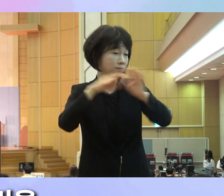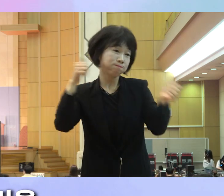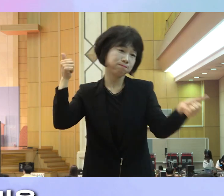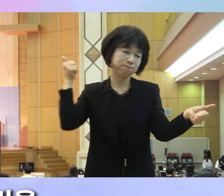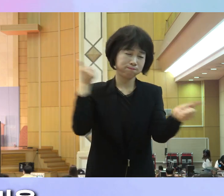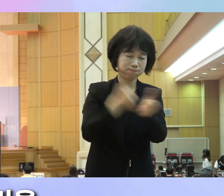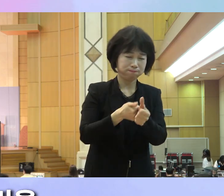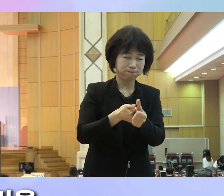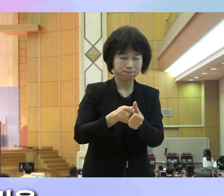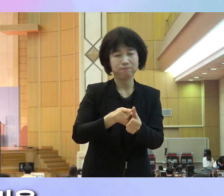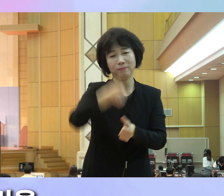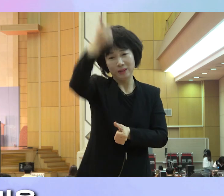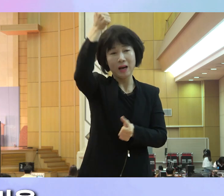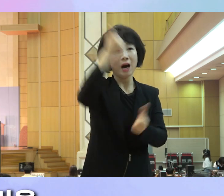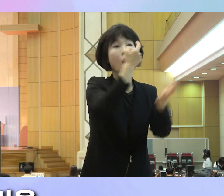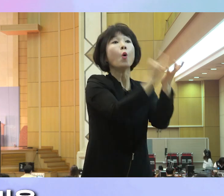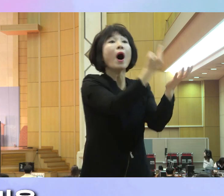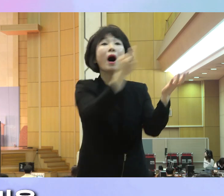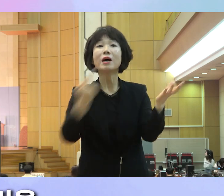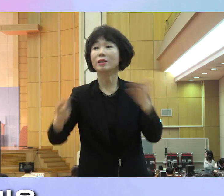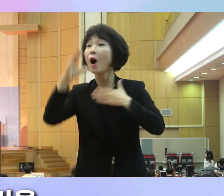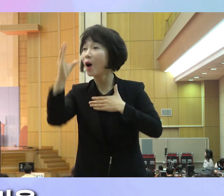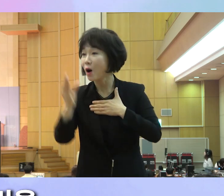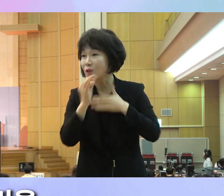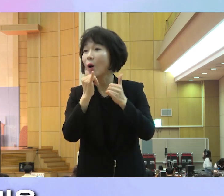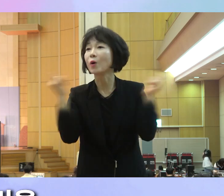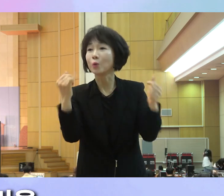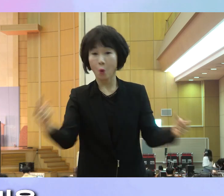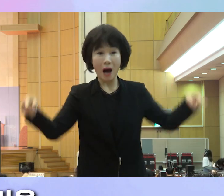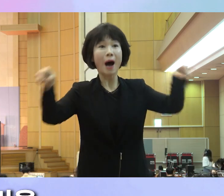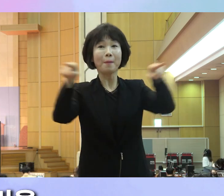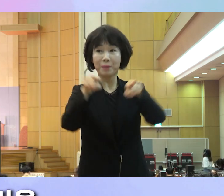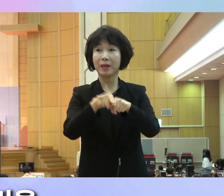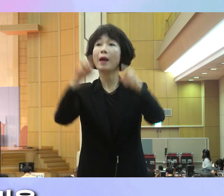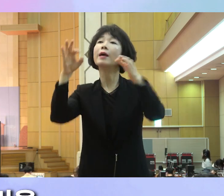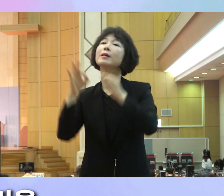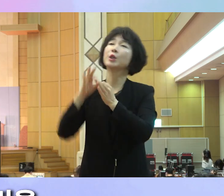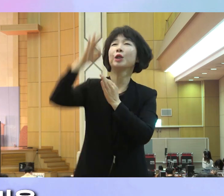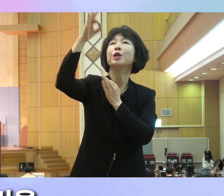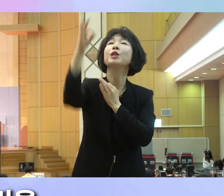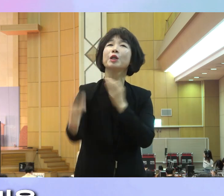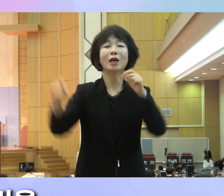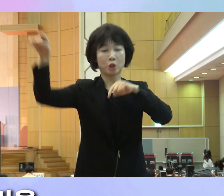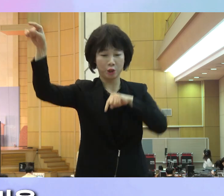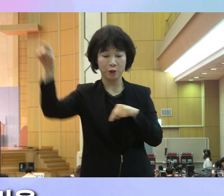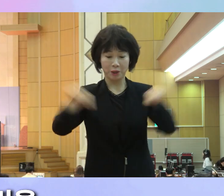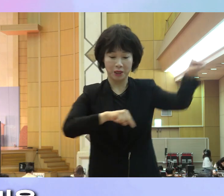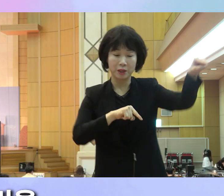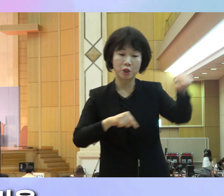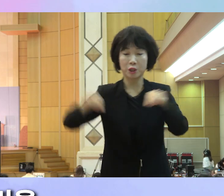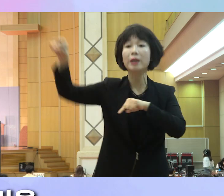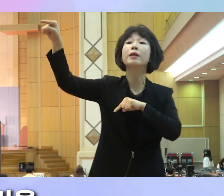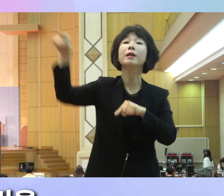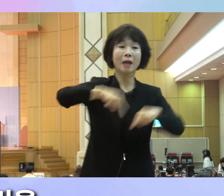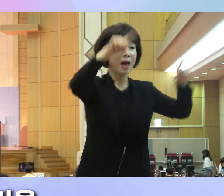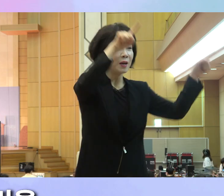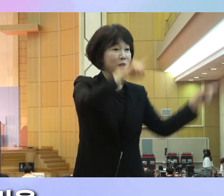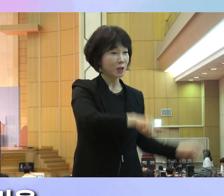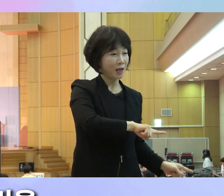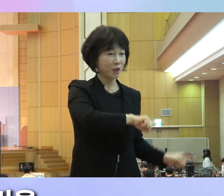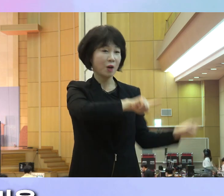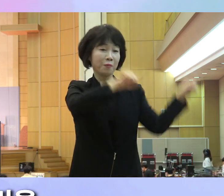어둠을 이기시고 나와서 성도 함께 길이